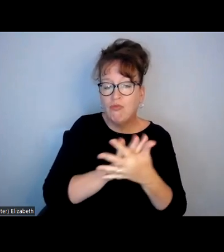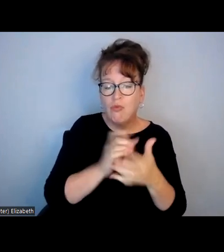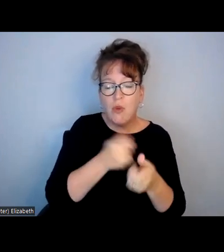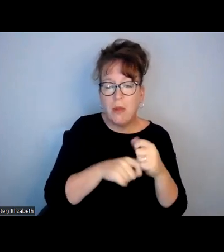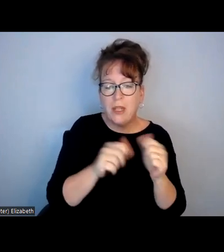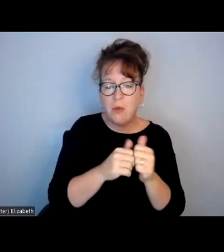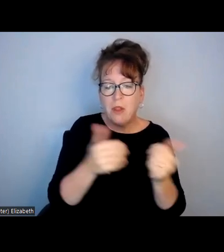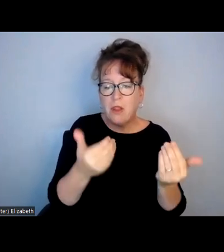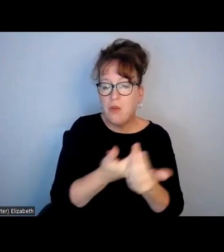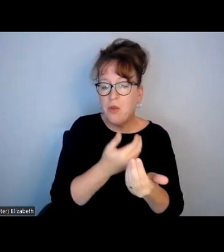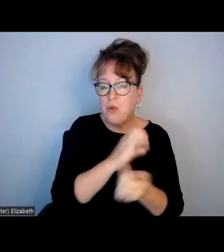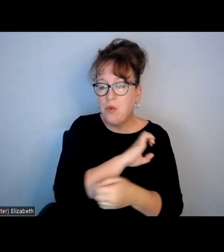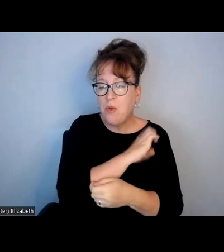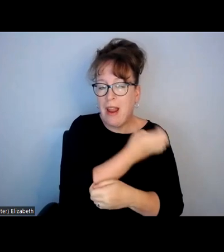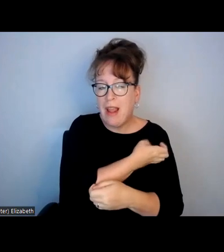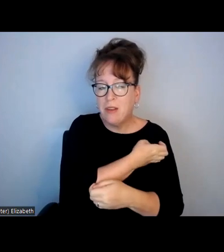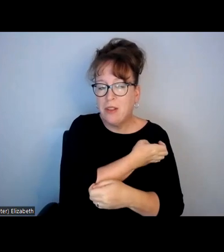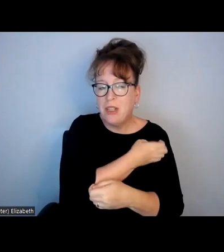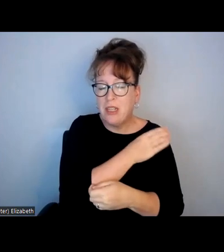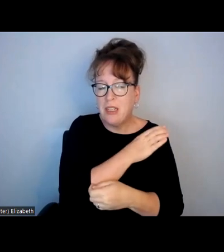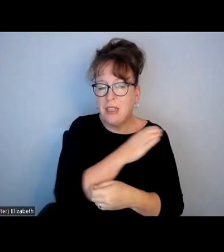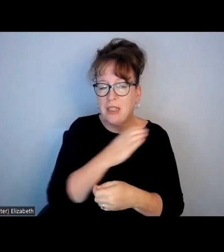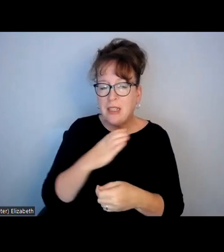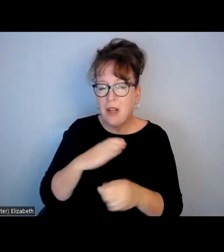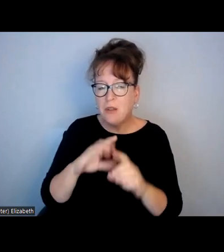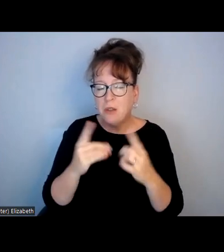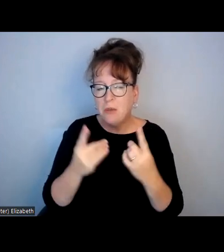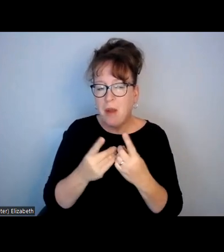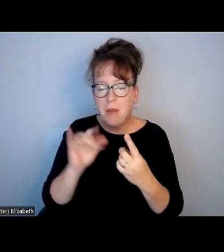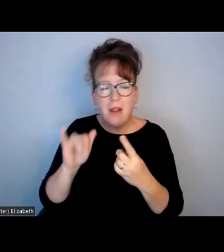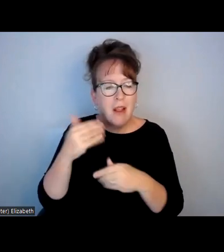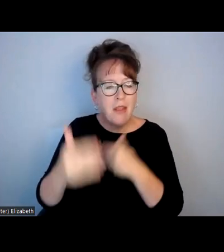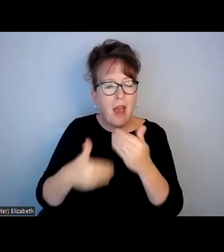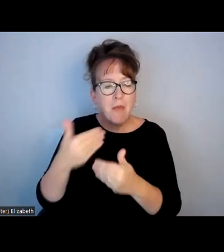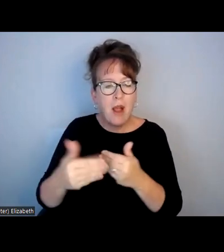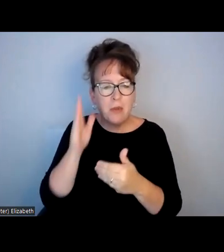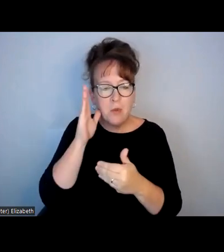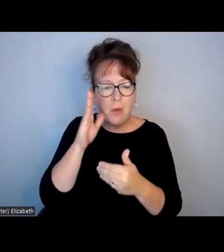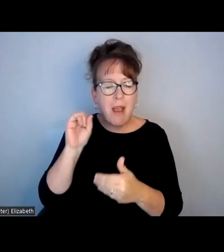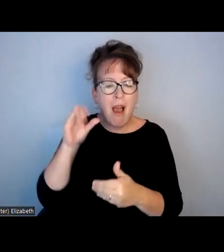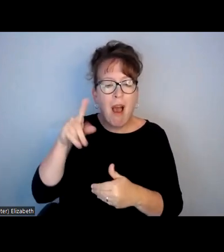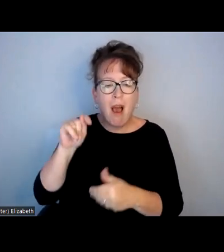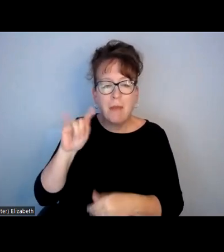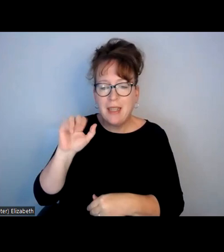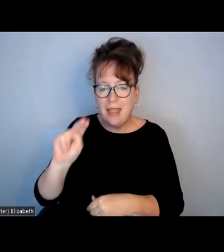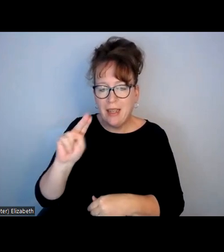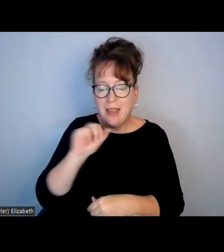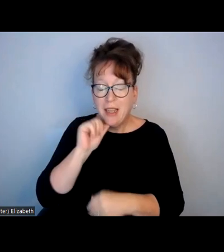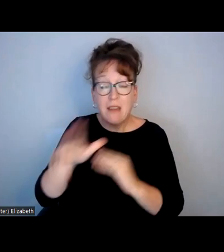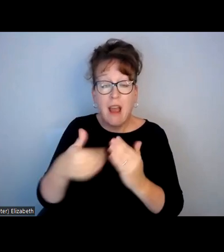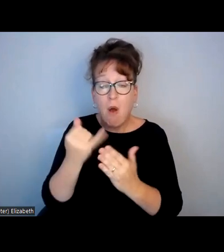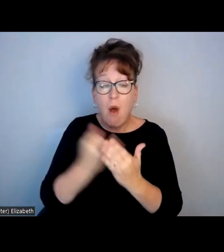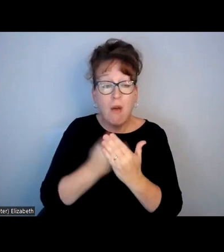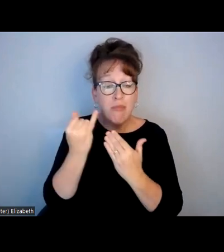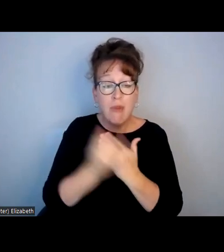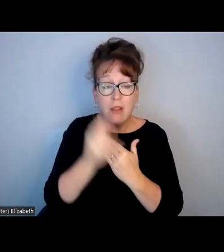eh los distintos parámetros y procesos tal vez no se va a